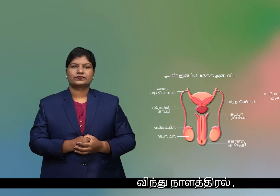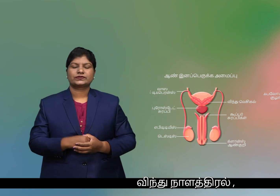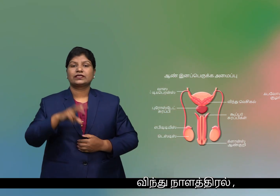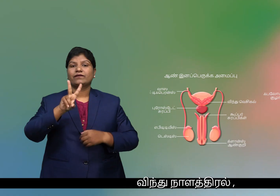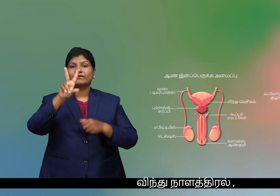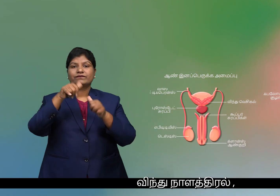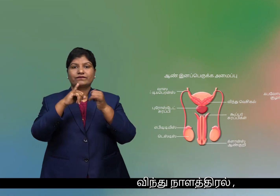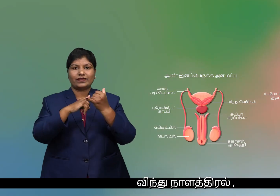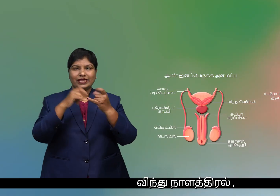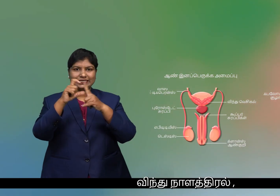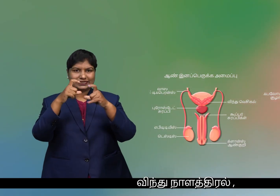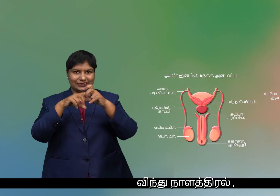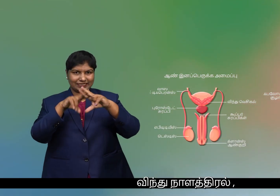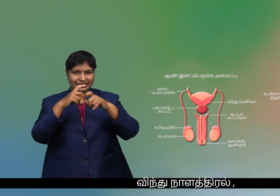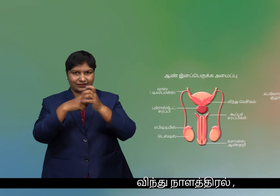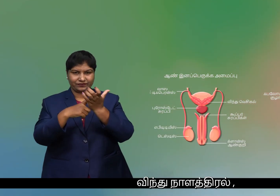விந்து நாளத்திரள்,